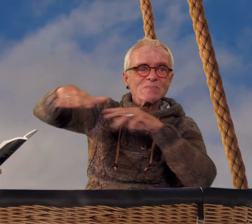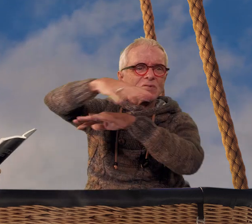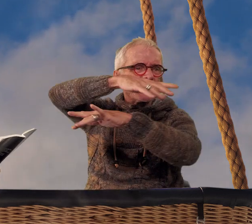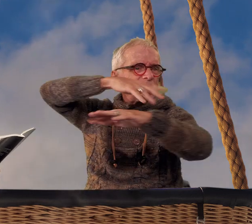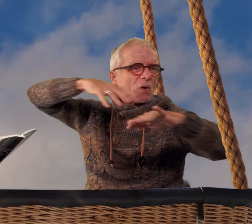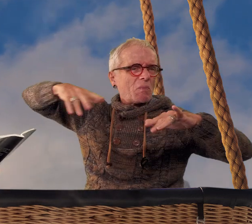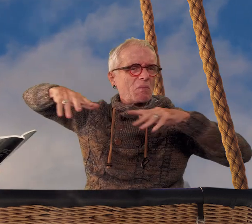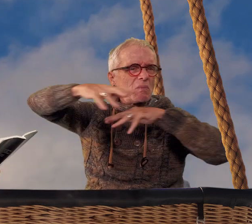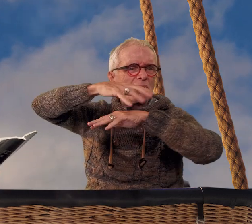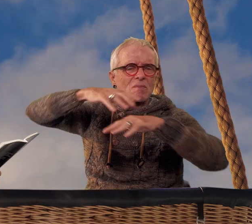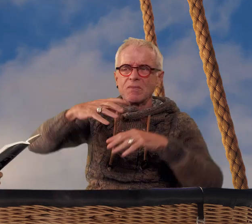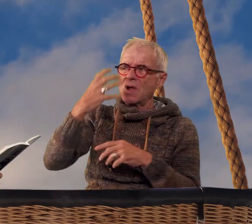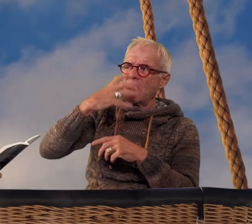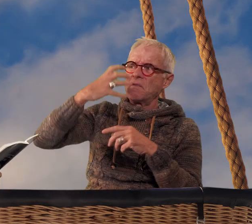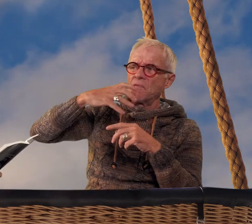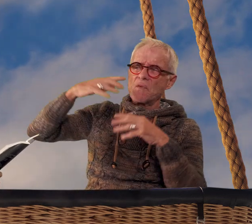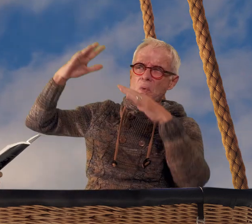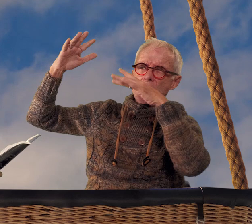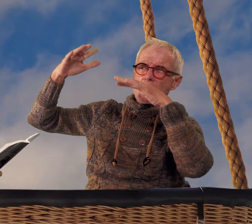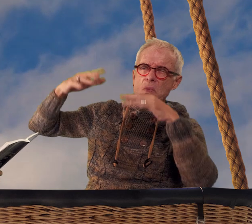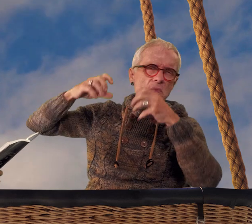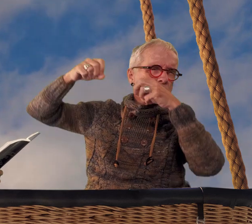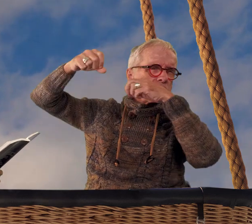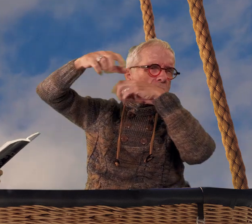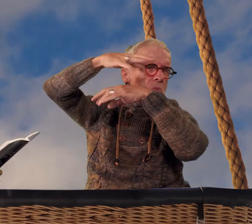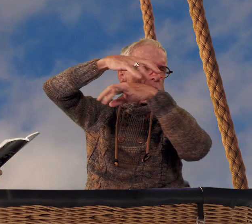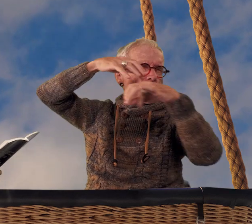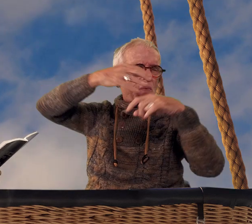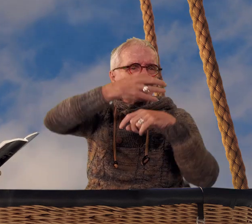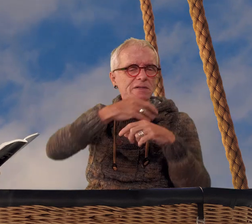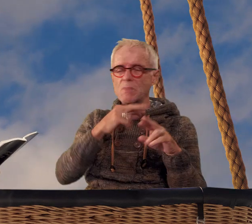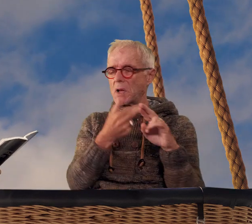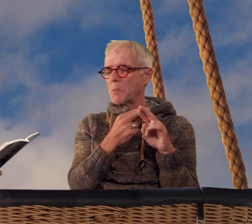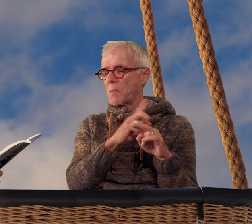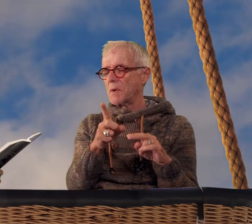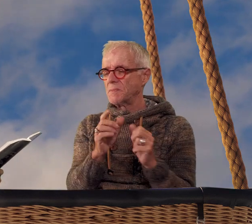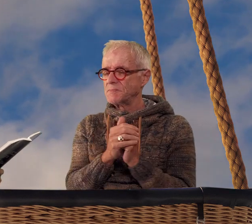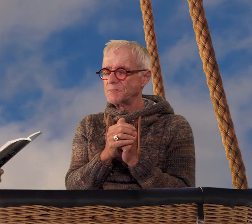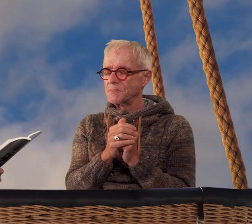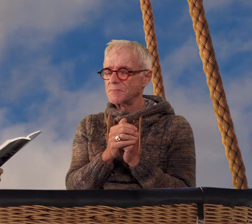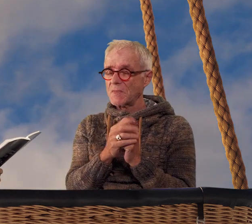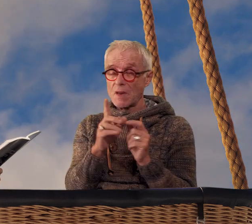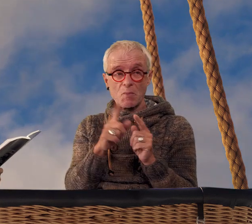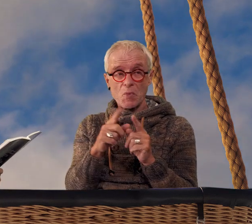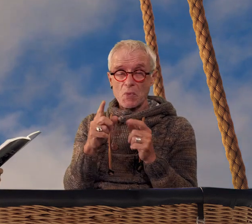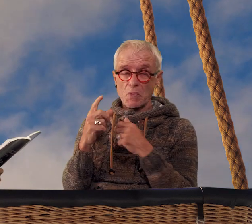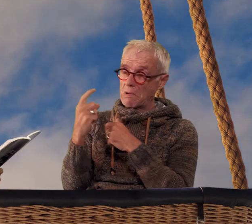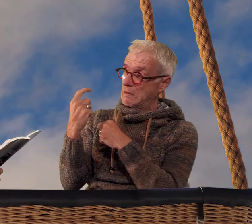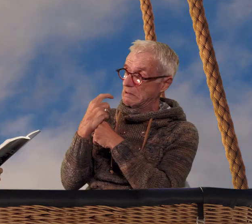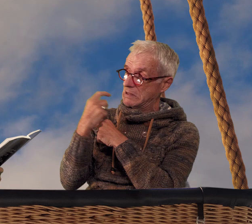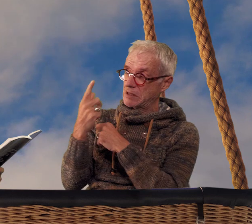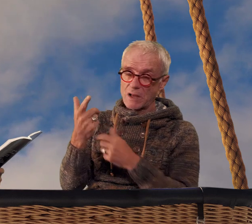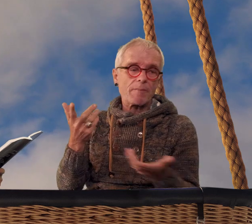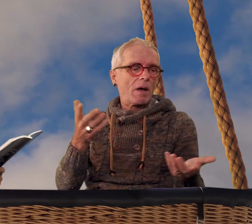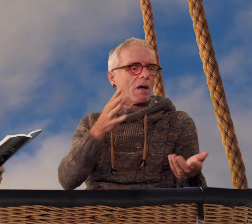« Fâcheuse brume ! » dit-il au bout de quelques instants. Je ne répondis pas. « Vous m'en voulez ? » reprit-il. « Bah